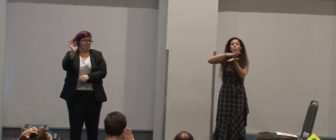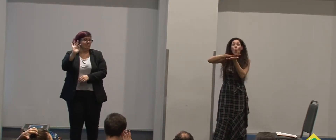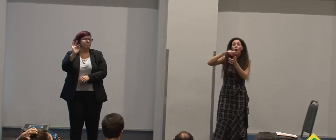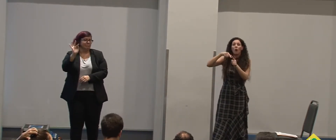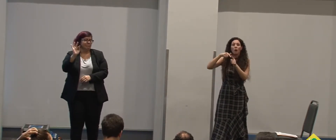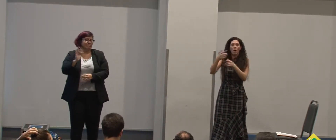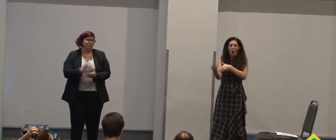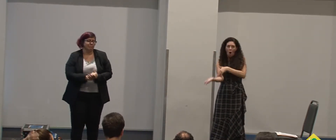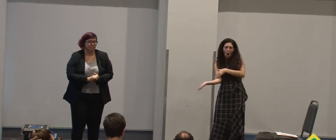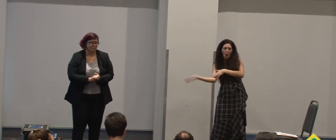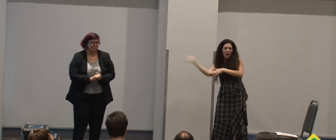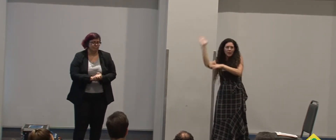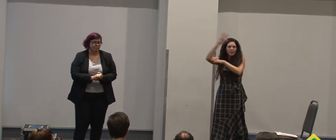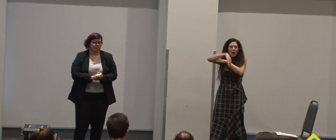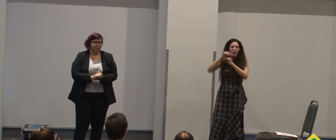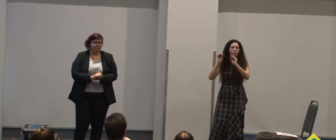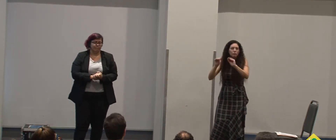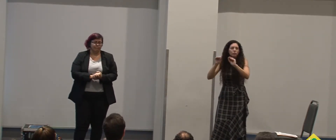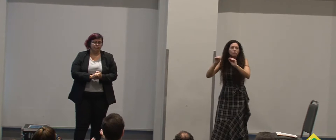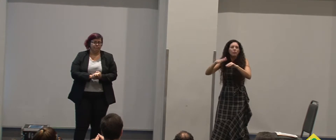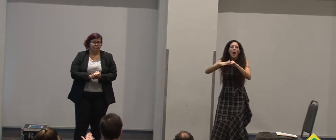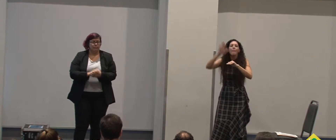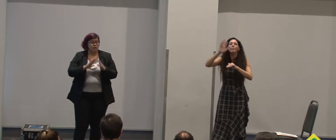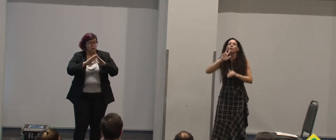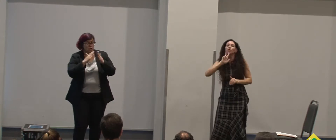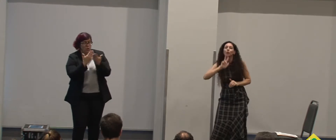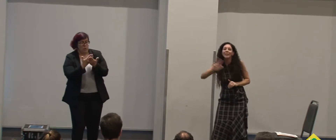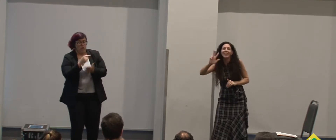com 21 anos ele já ingressa, né, no ensino superior.